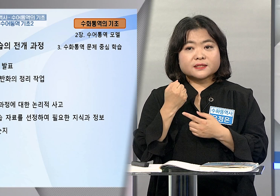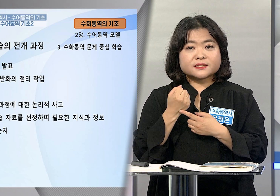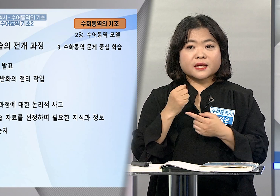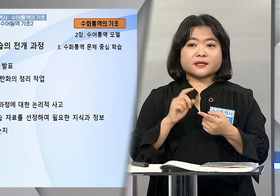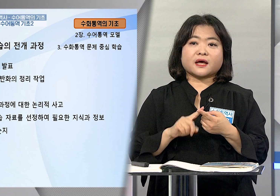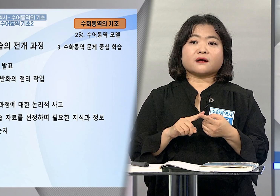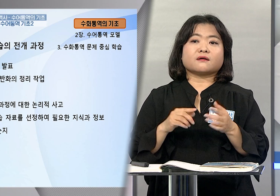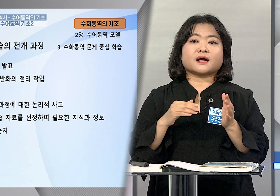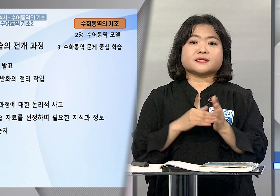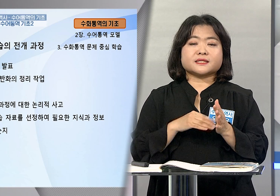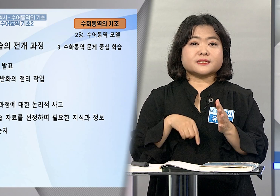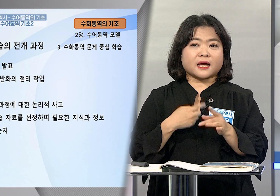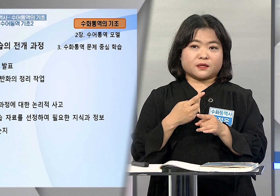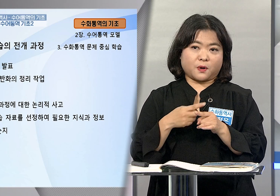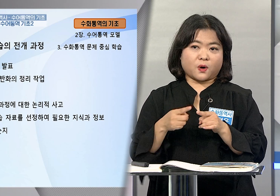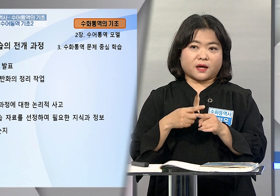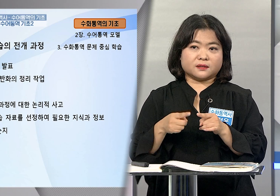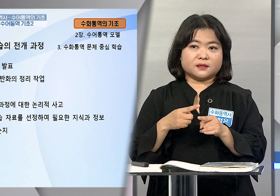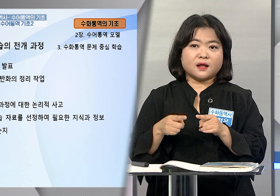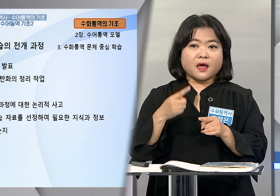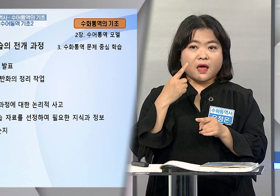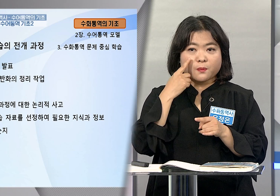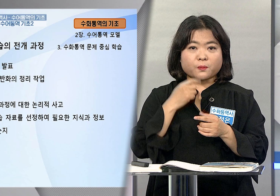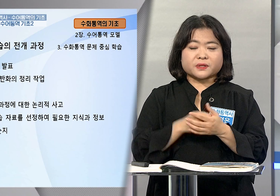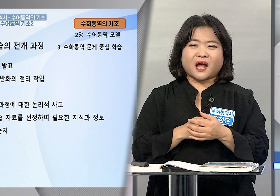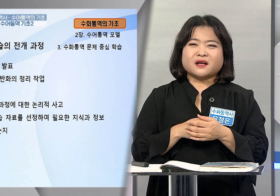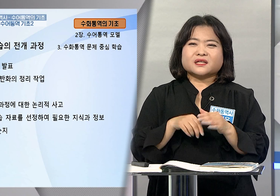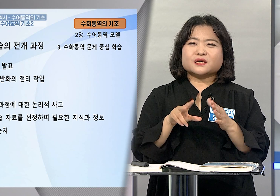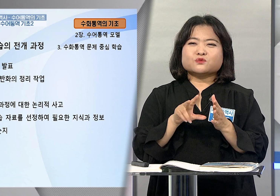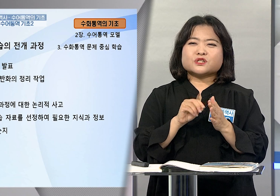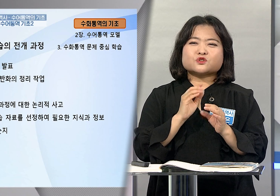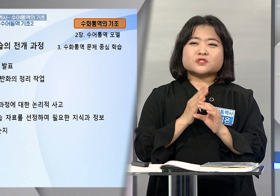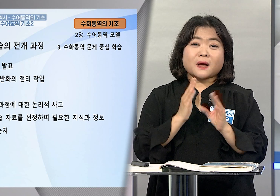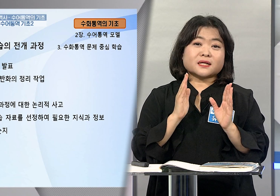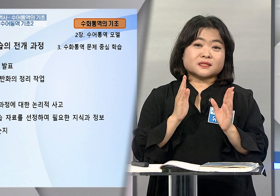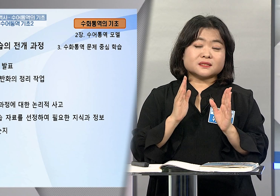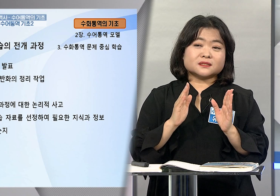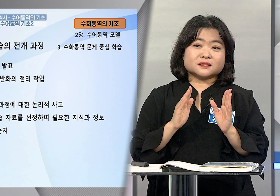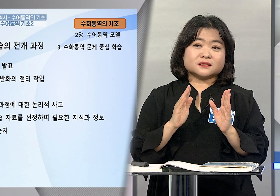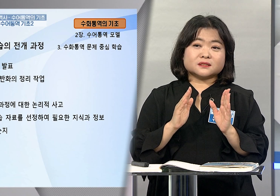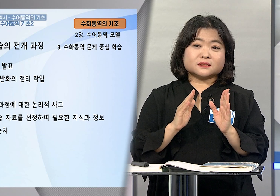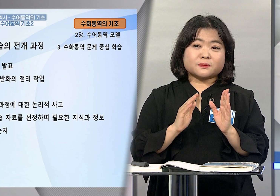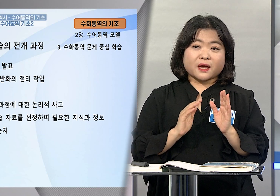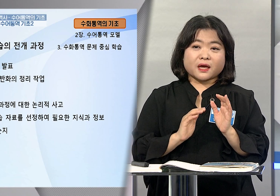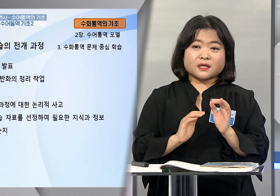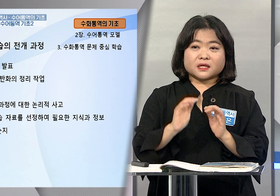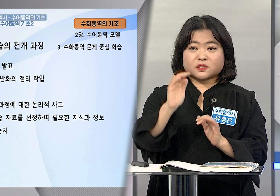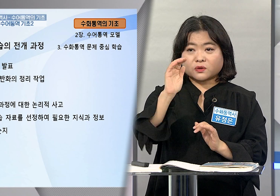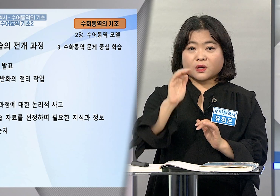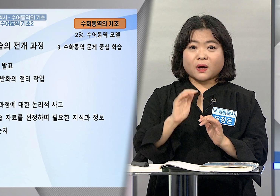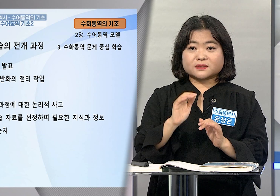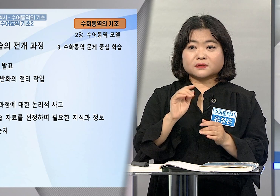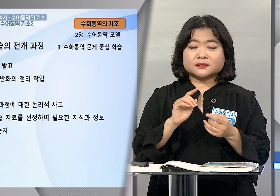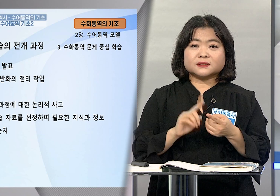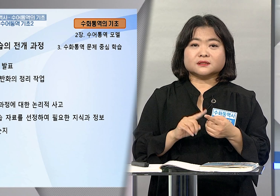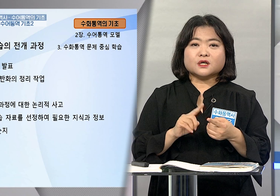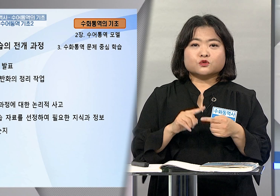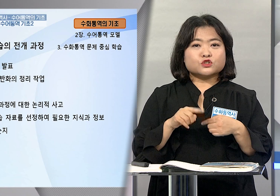얻어냈는지에 대한 것까지 자기 평가를 해봅니다. 이 문제중심 학습의 이 전개 과정들은